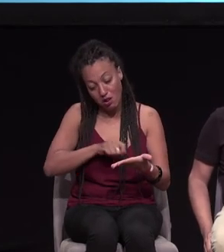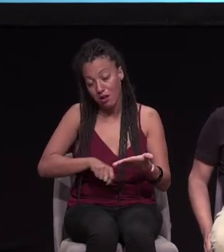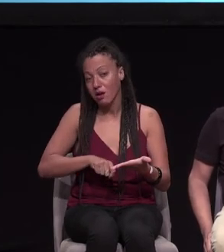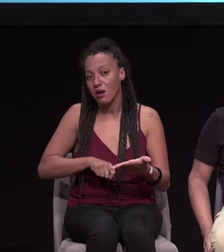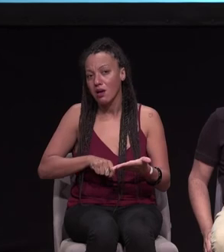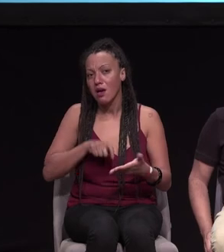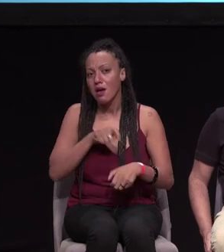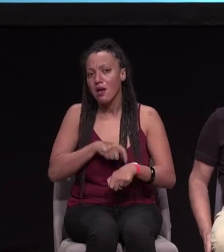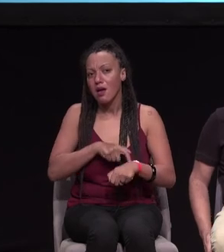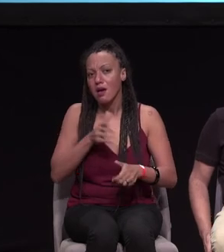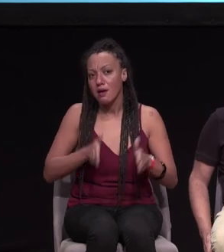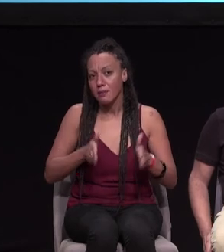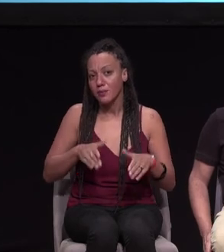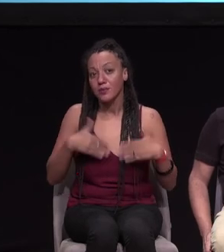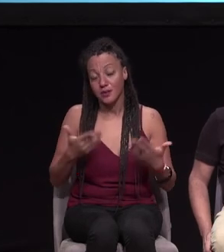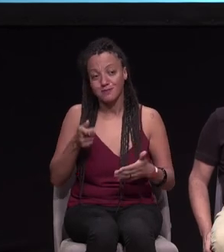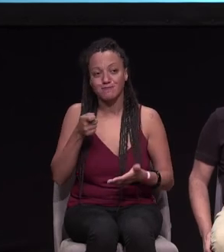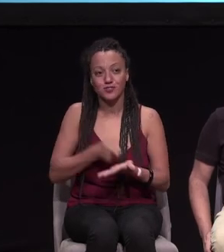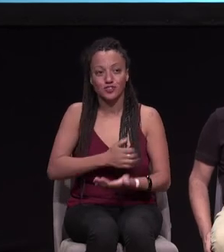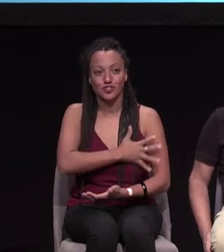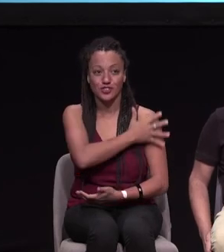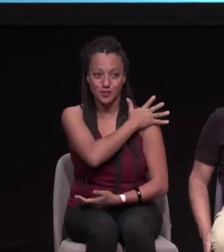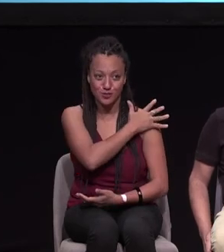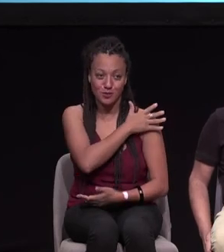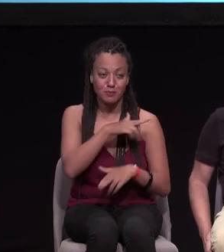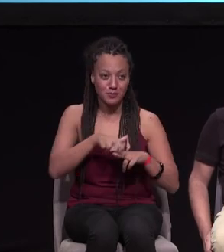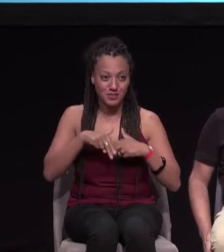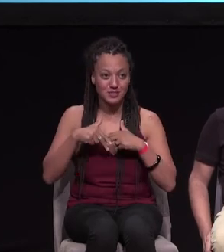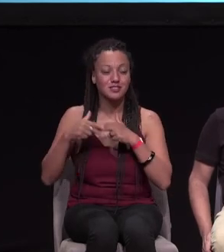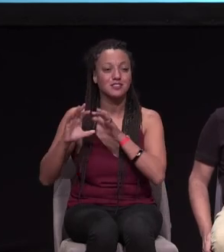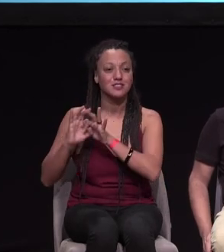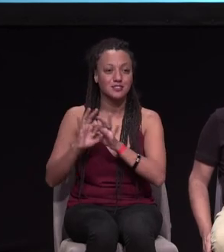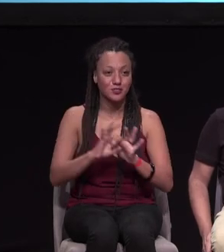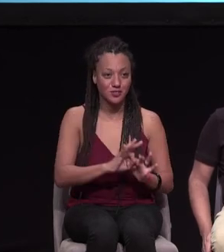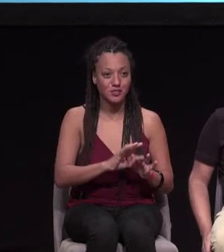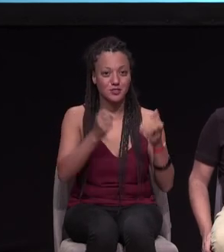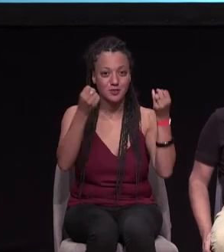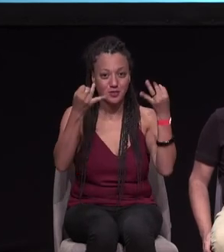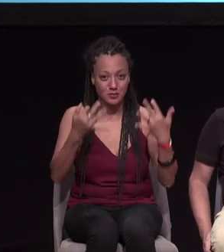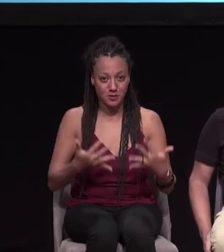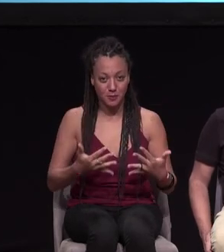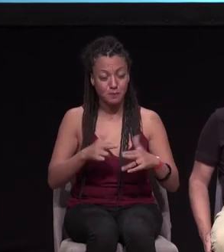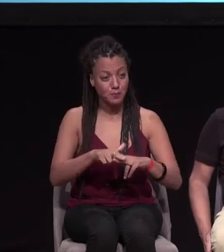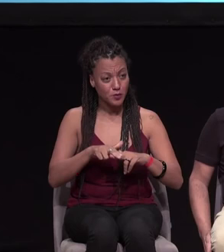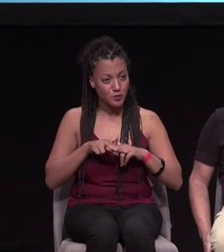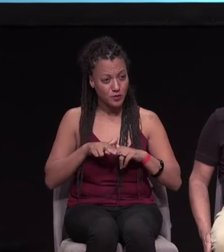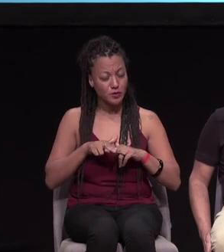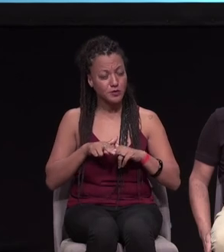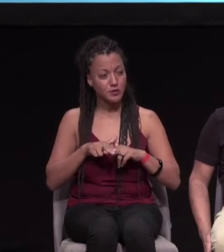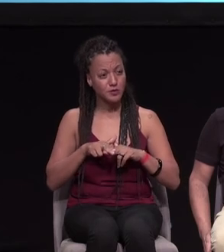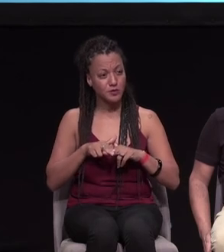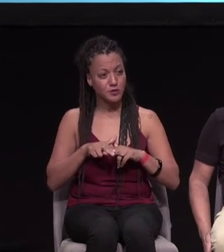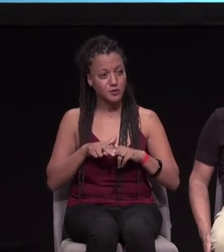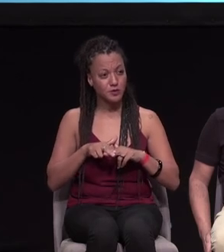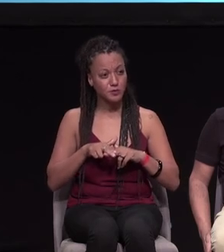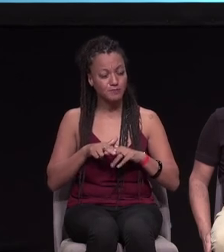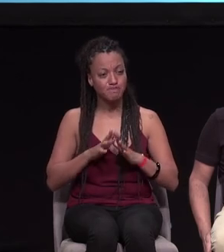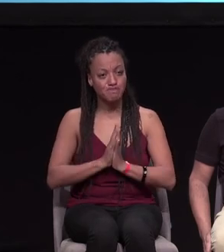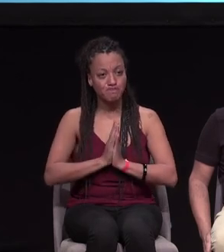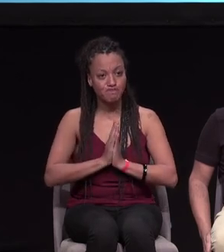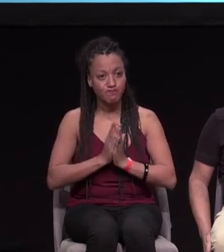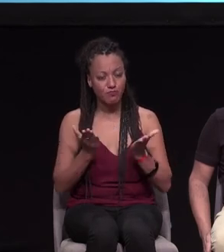gente tem que ter consciência disso também então é um pouco de onde eu parto além de lidar com a questão da pergunta